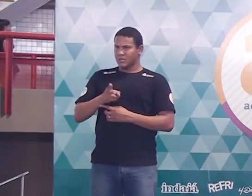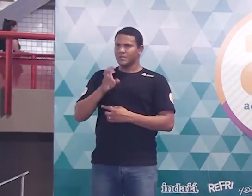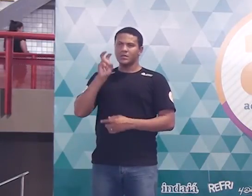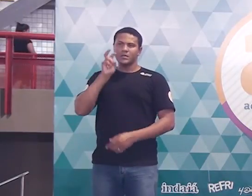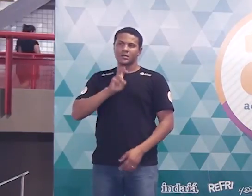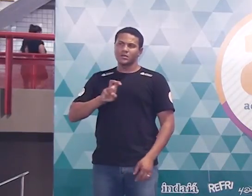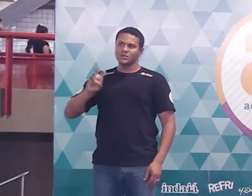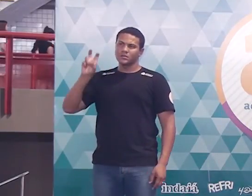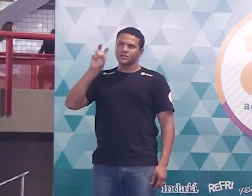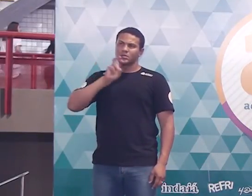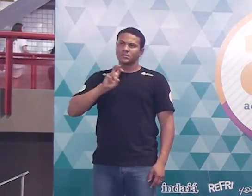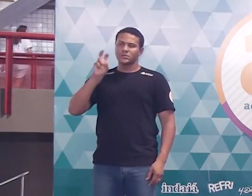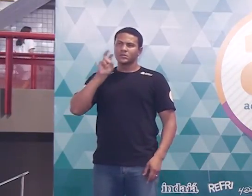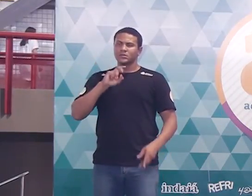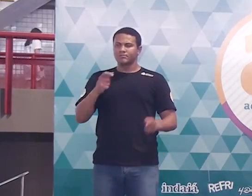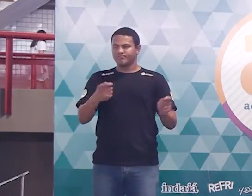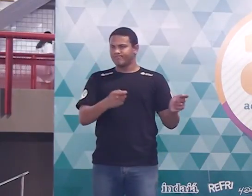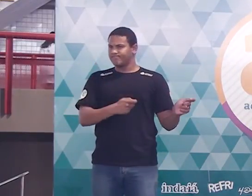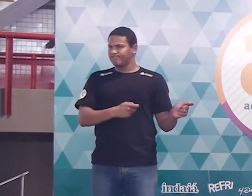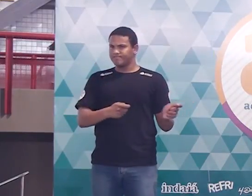quintas-feiras,